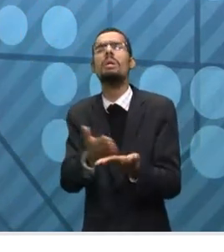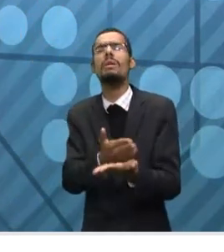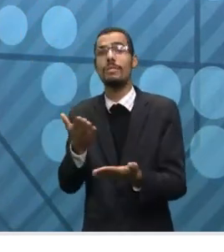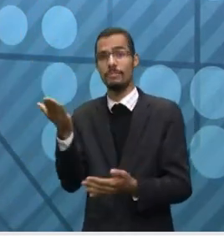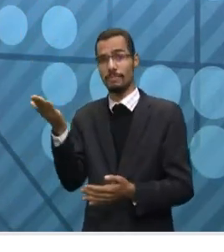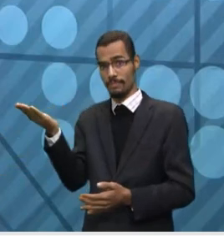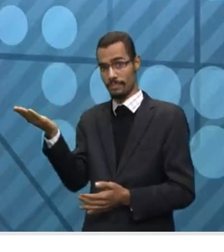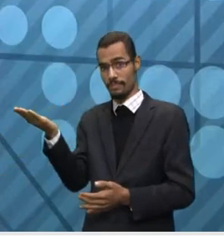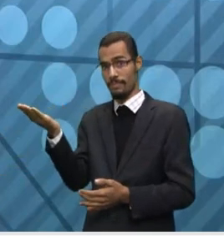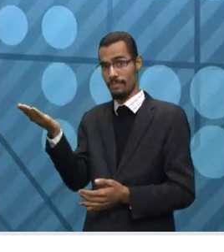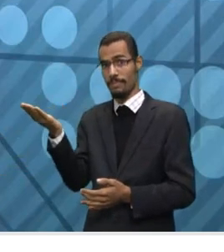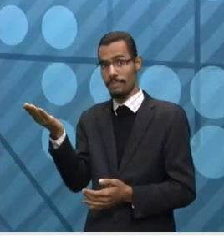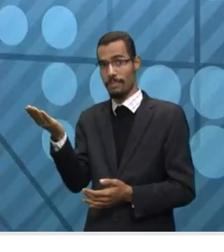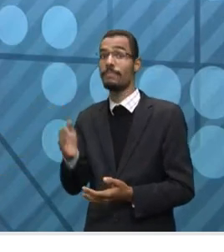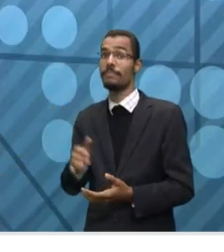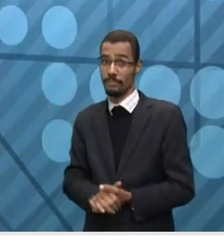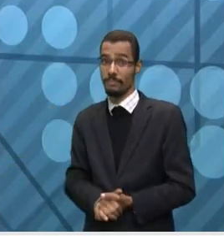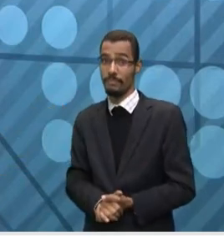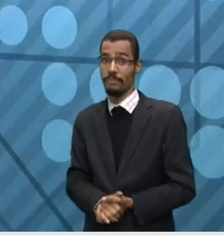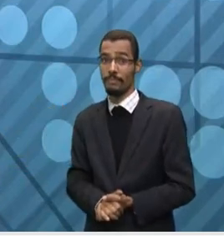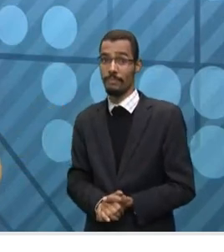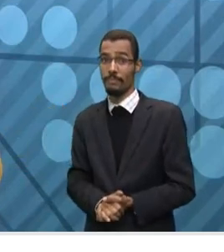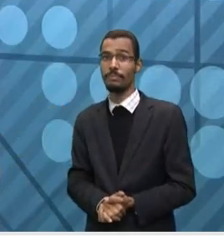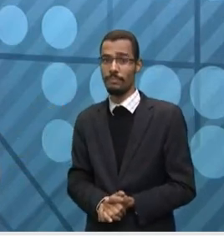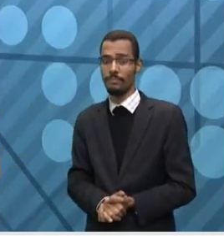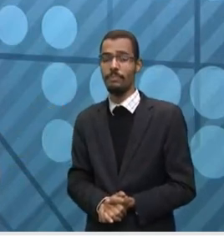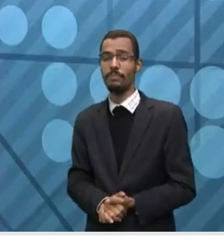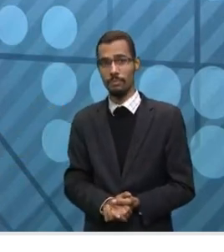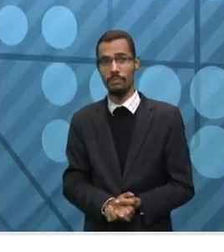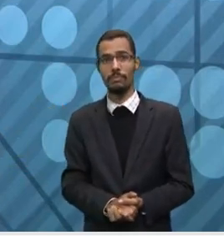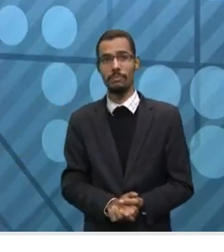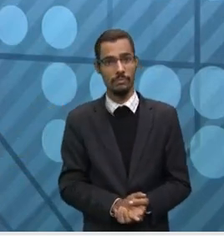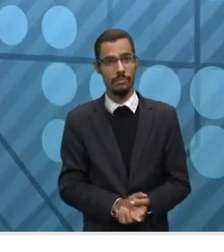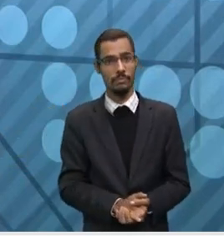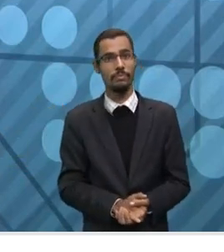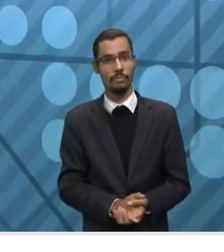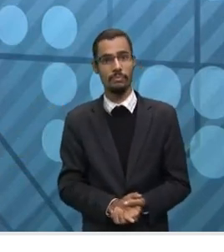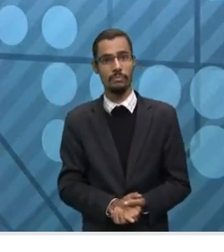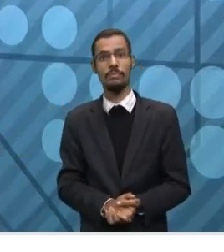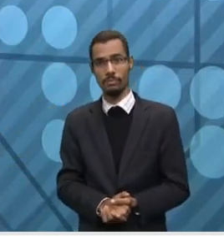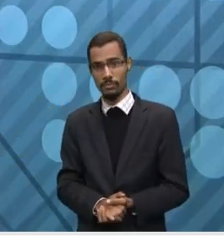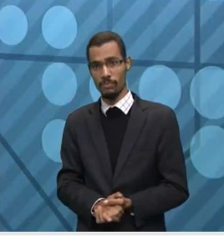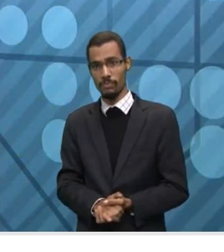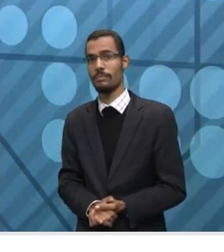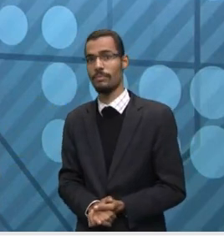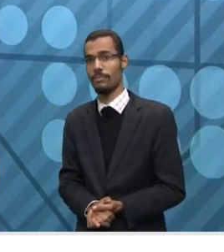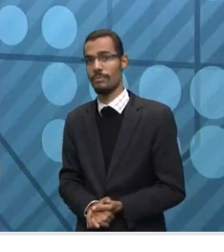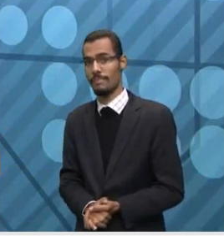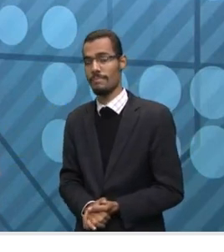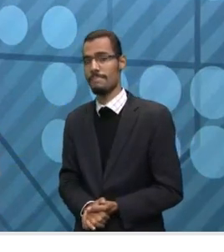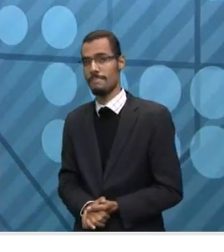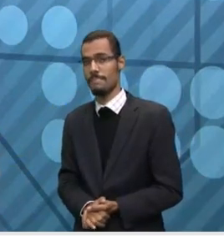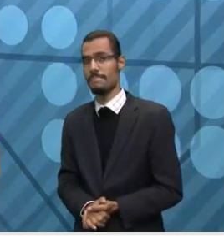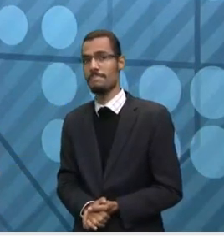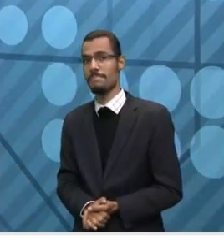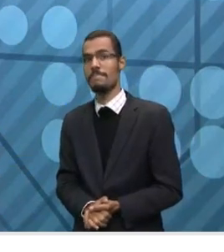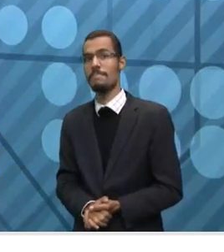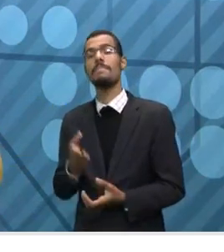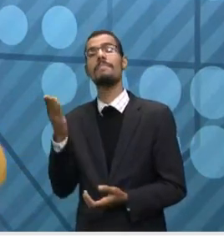Então, página e número. Então, livro para representar o objeto, número,